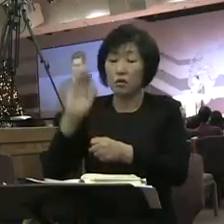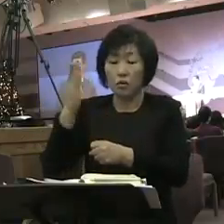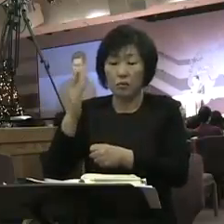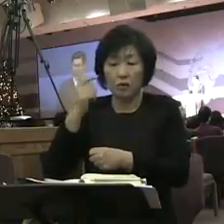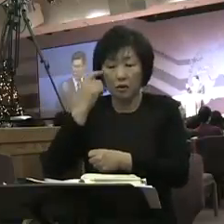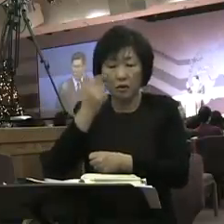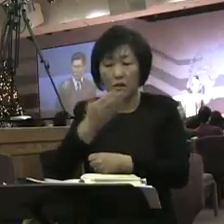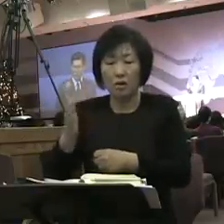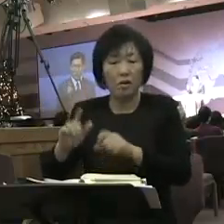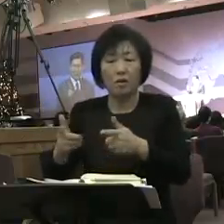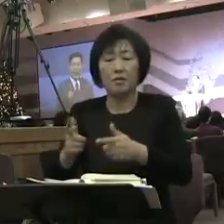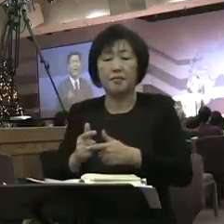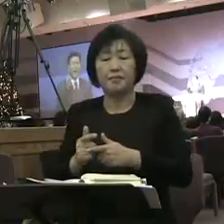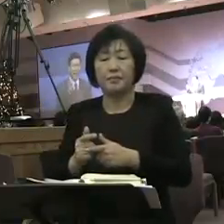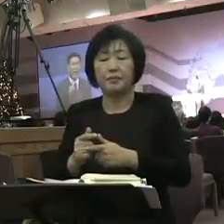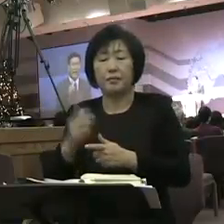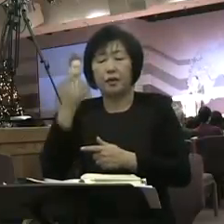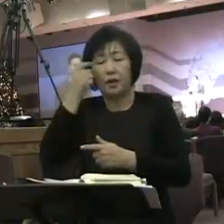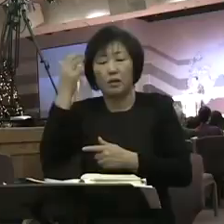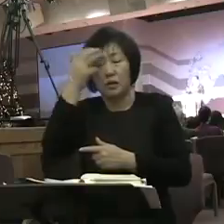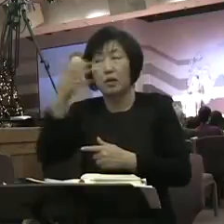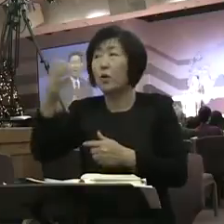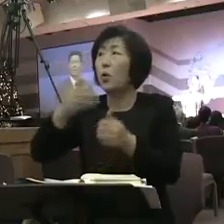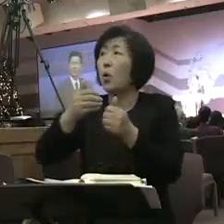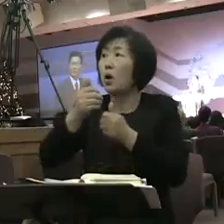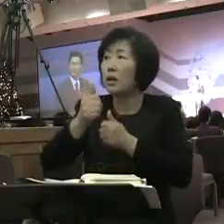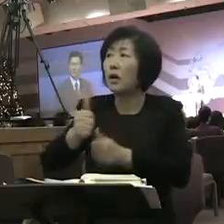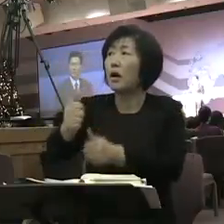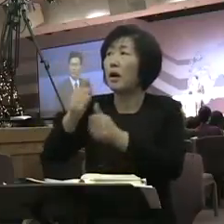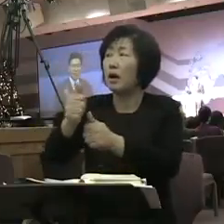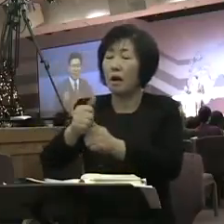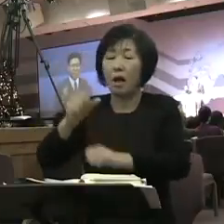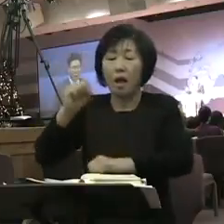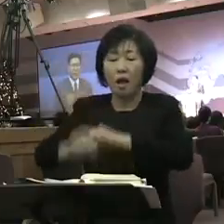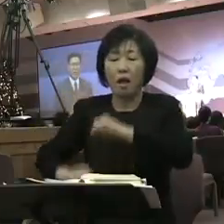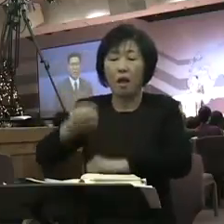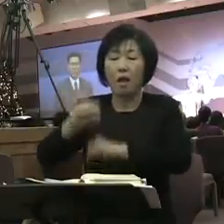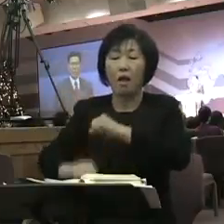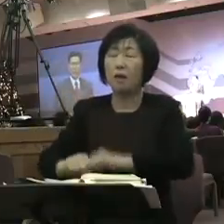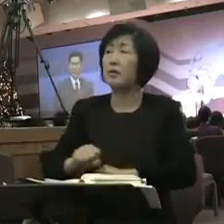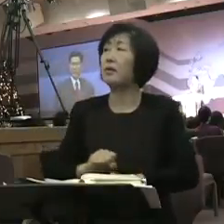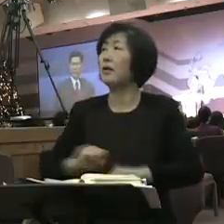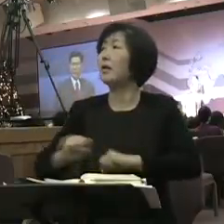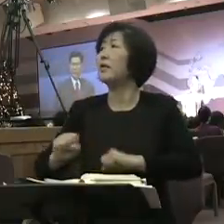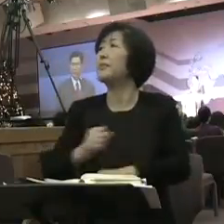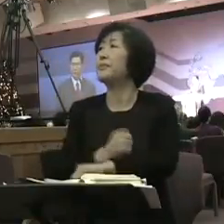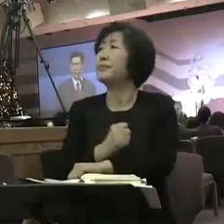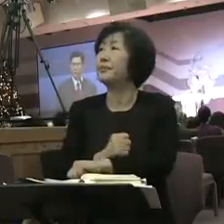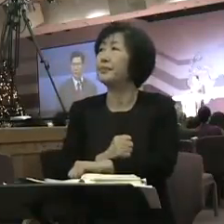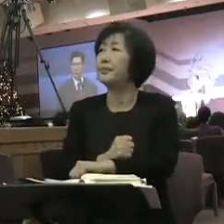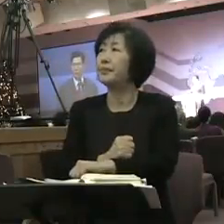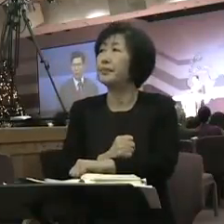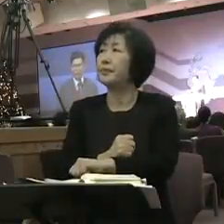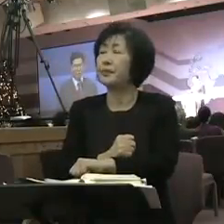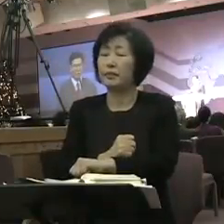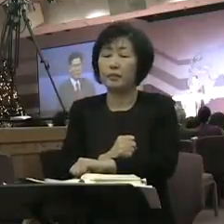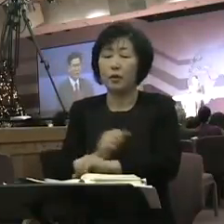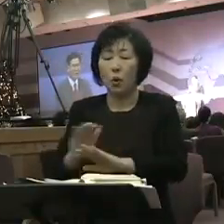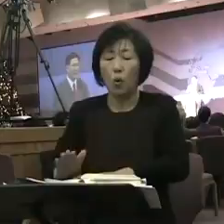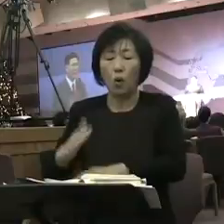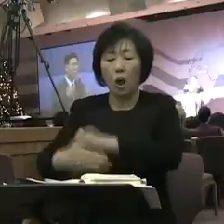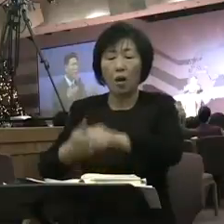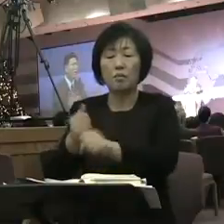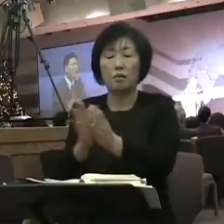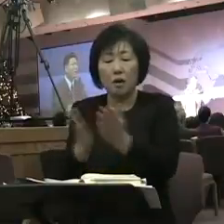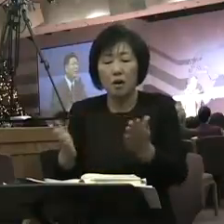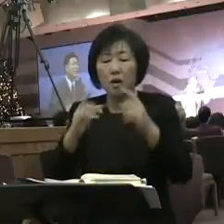아니에요. 성령을 따라 행하라. Live by the Spirit. 오늘 성경은